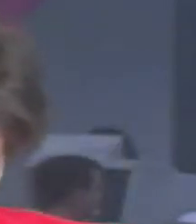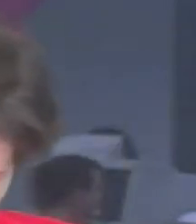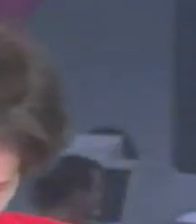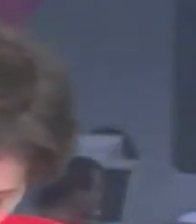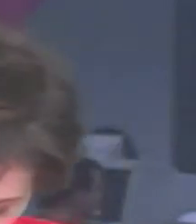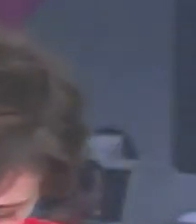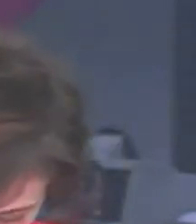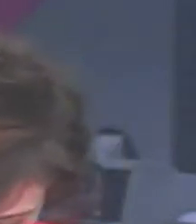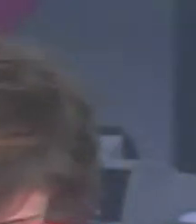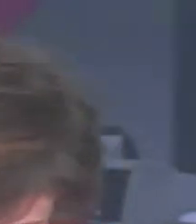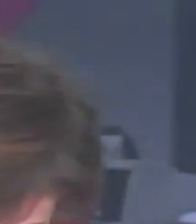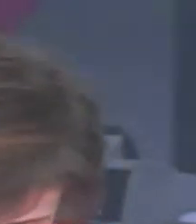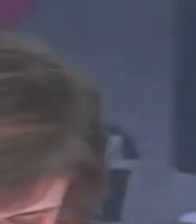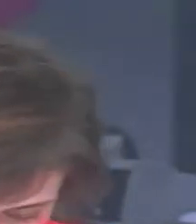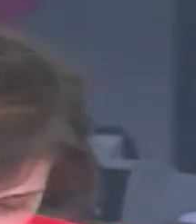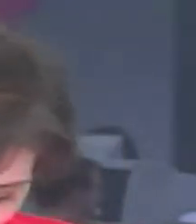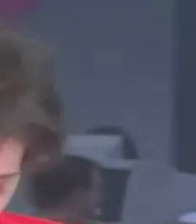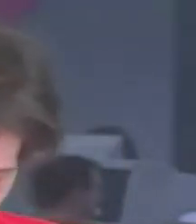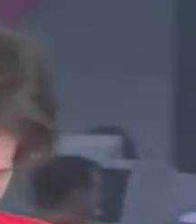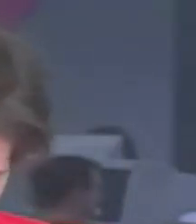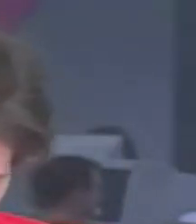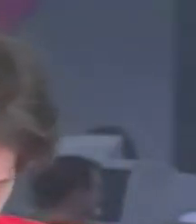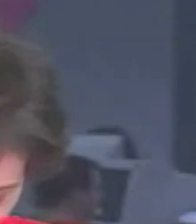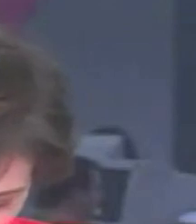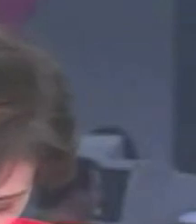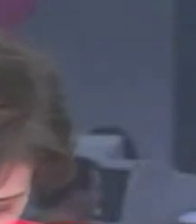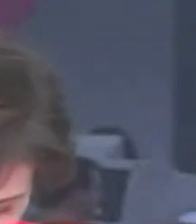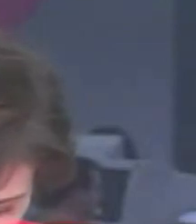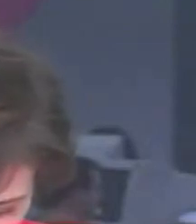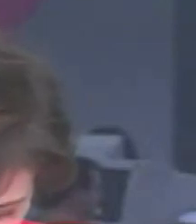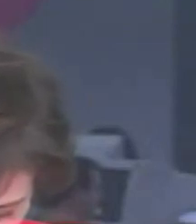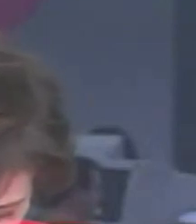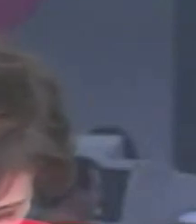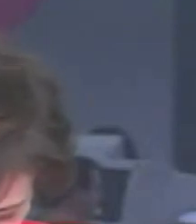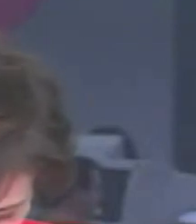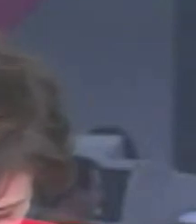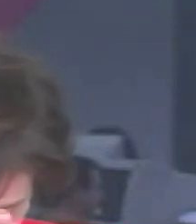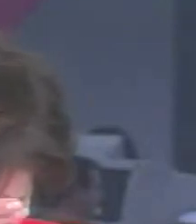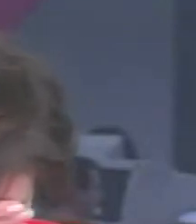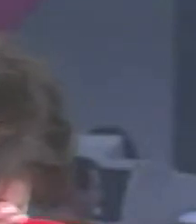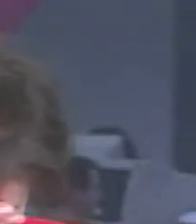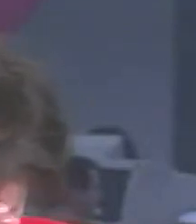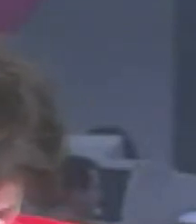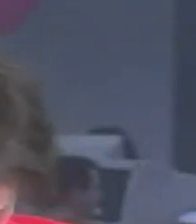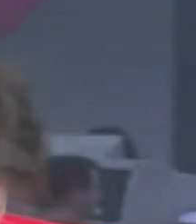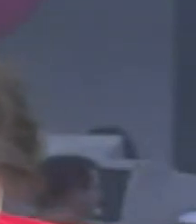Se surpreenderam quando viram a velhinha e o chefe dos inspetores